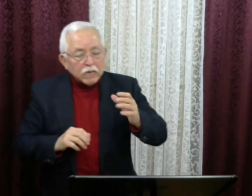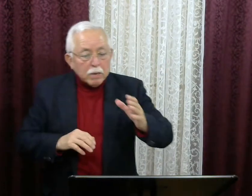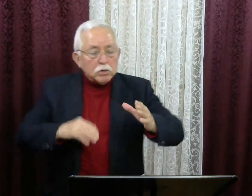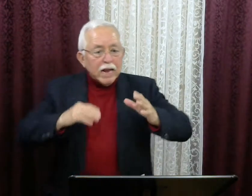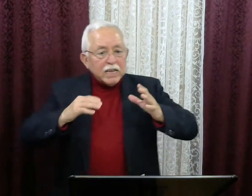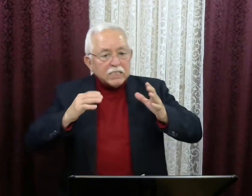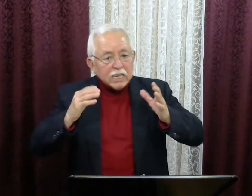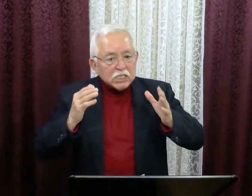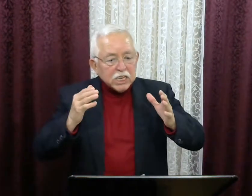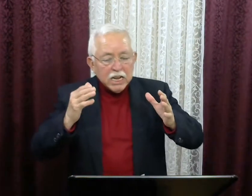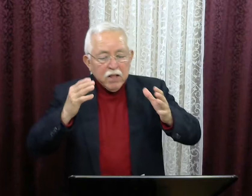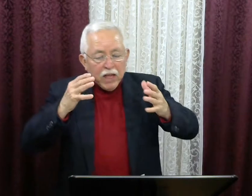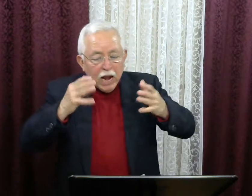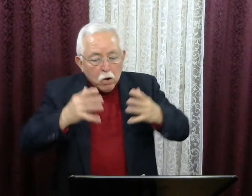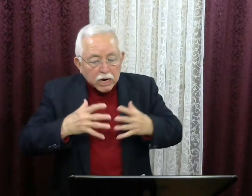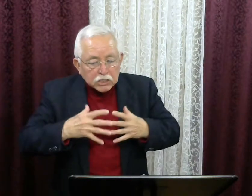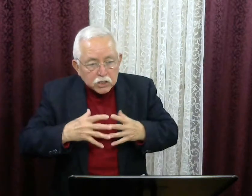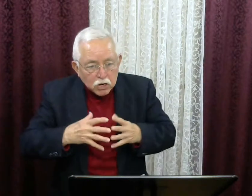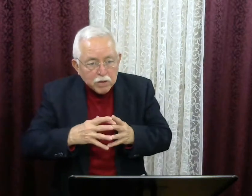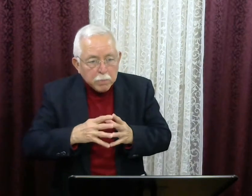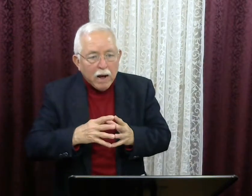Encontramos la esencia de la oración de Pablo.